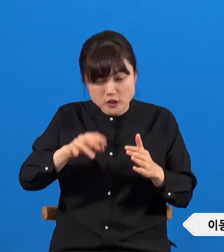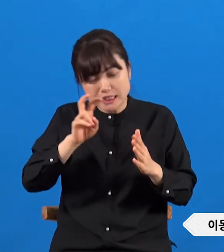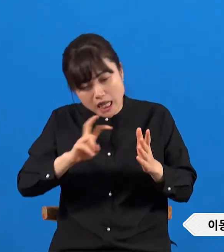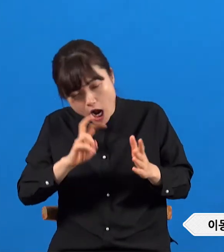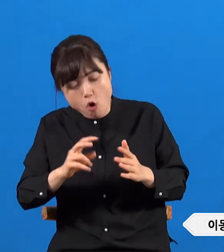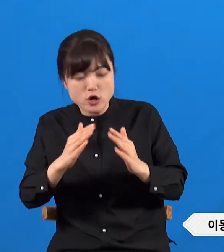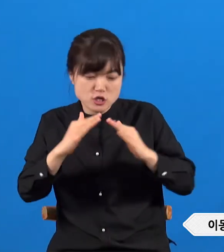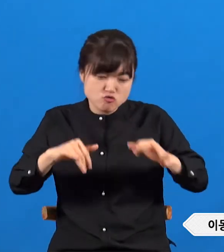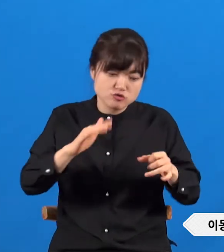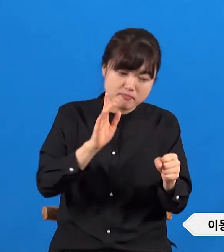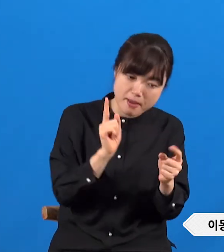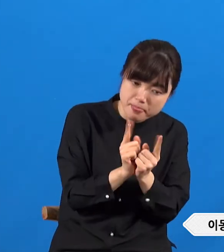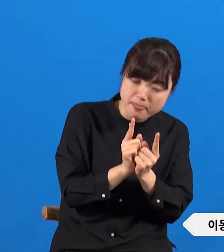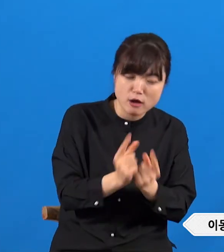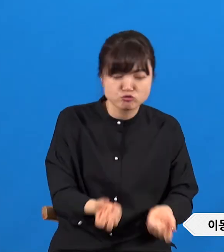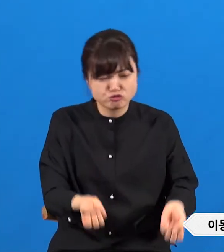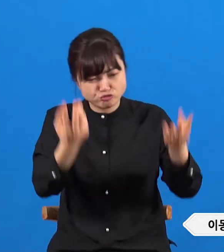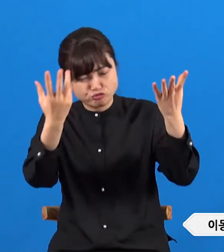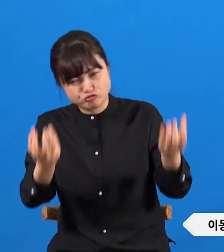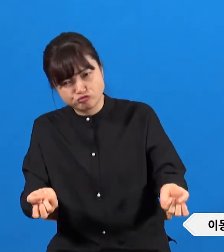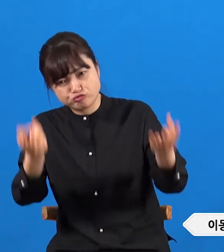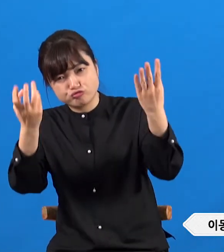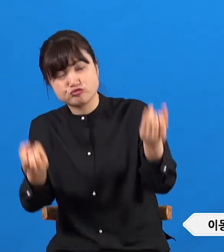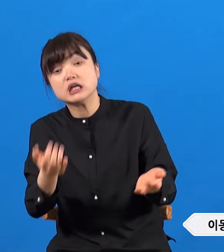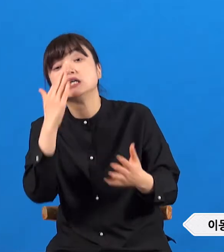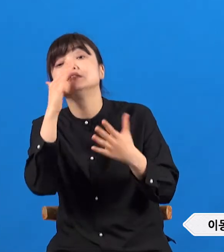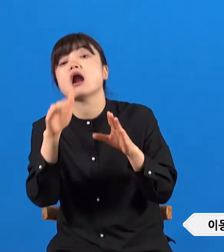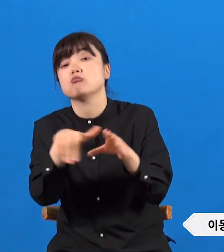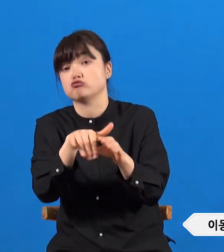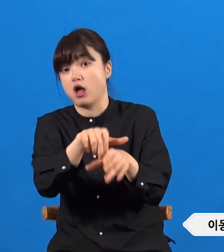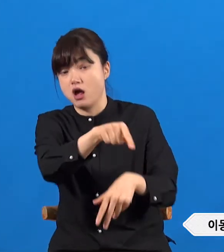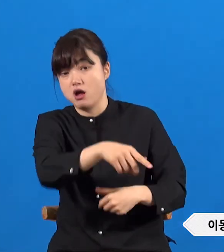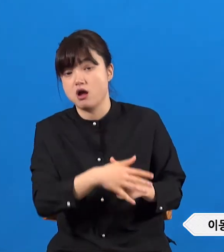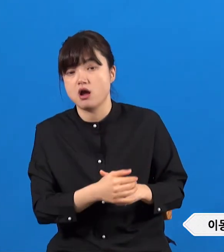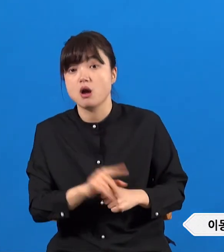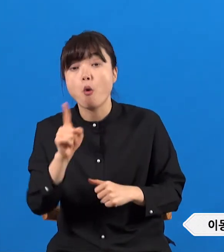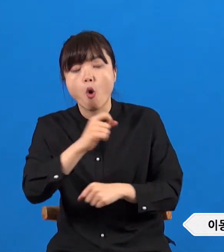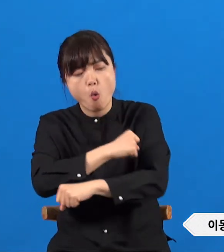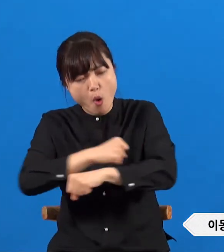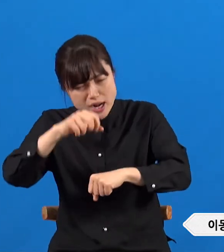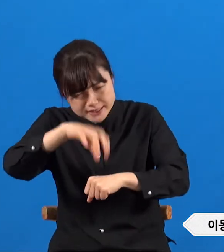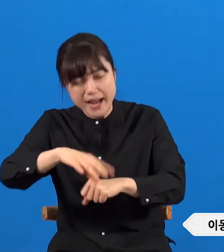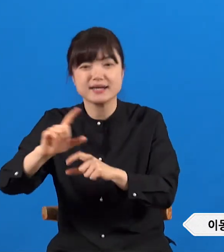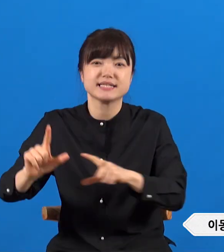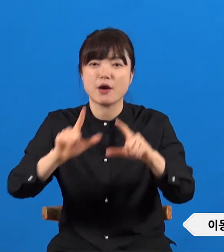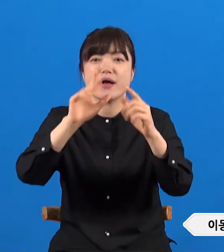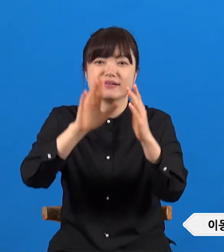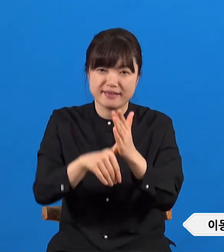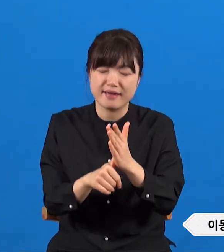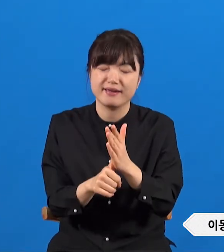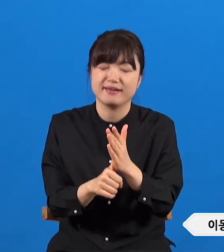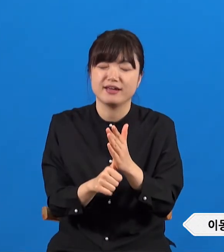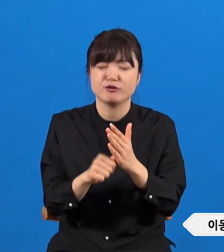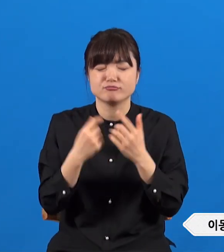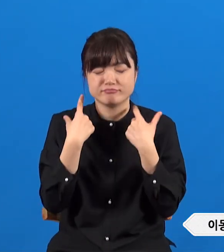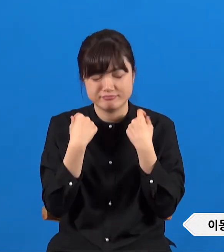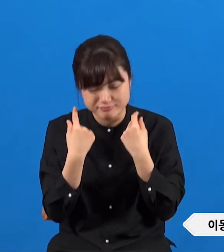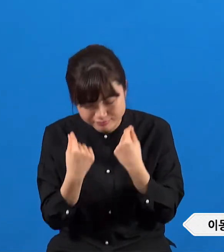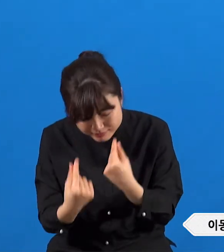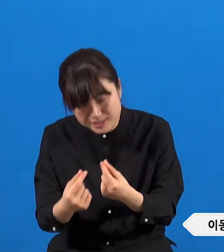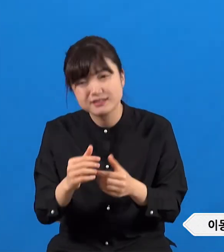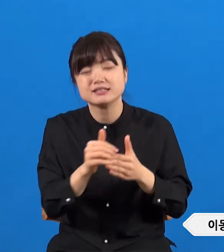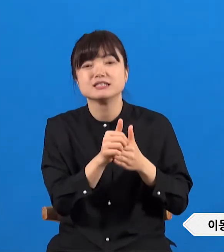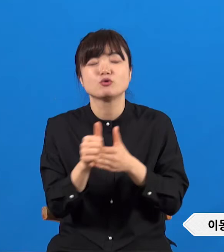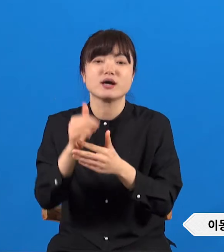이웃 사람들을 만나고 축제를 벌이고 예배드리고 합니다. 그것은 광야 생활을 통해서도 성실하게 우리를 인도하신 하나님.